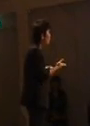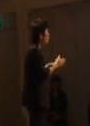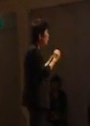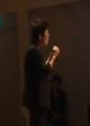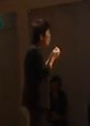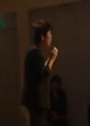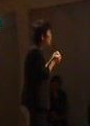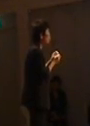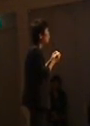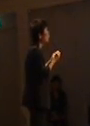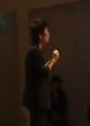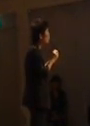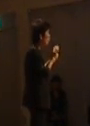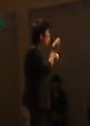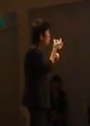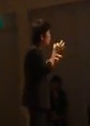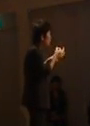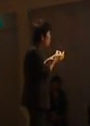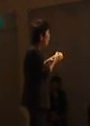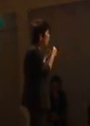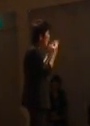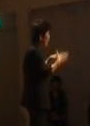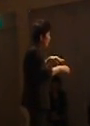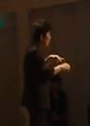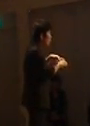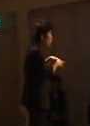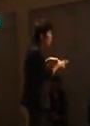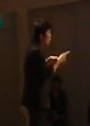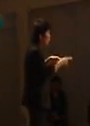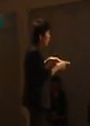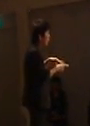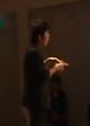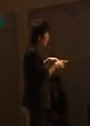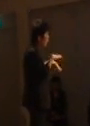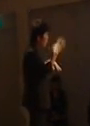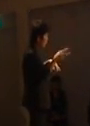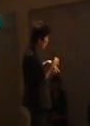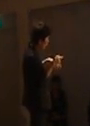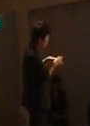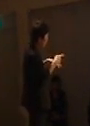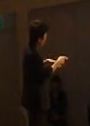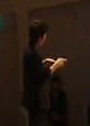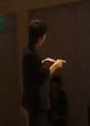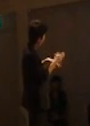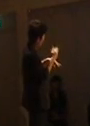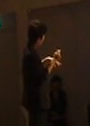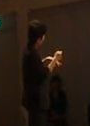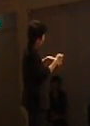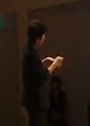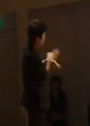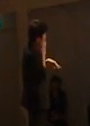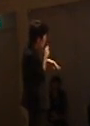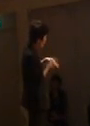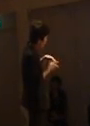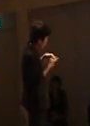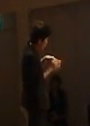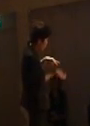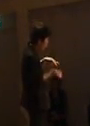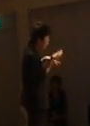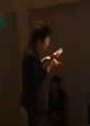って足につけてるのとか、重く、本当の足よりは軽いのかなとか、そんなことを自然に聞くようになり